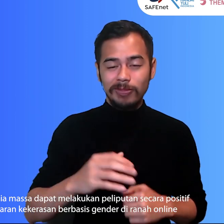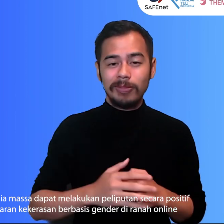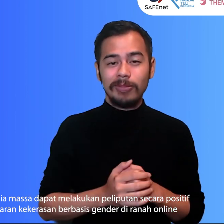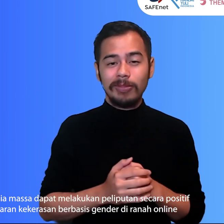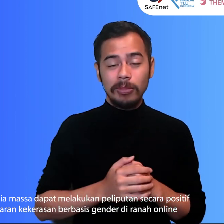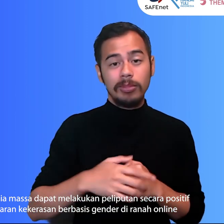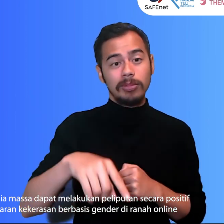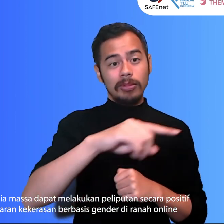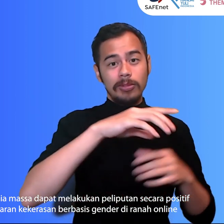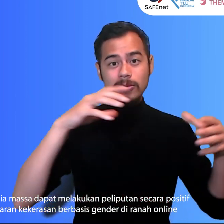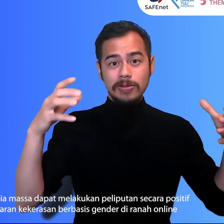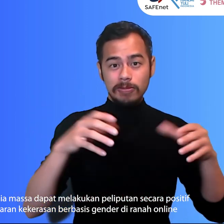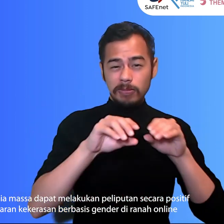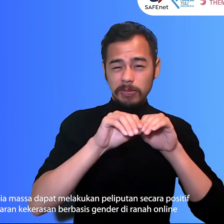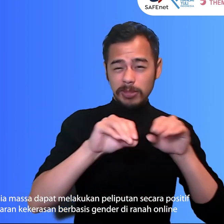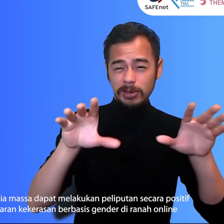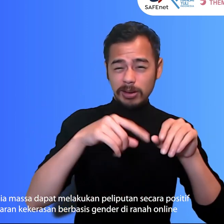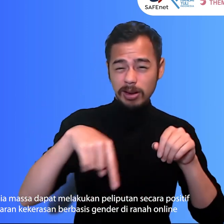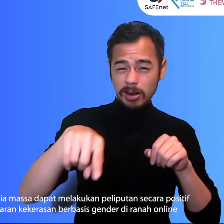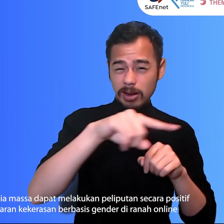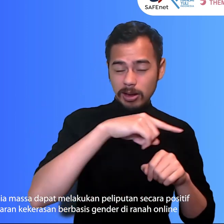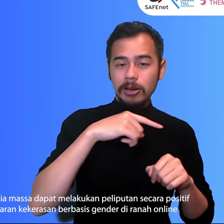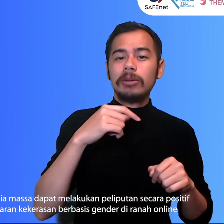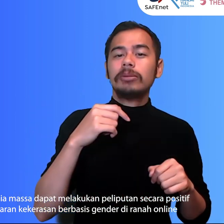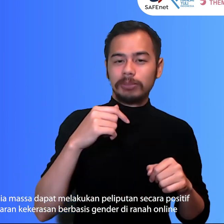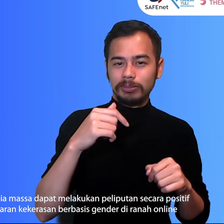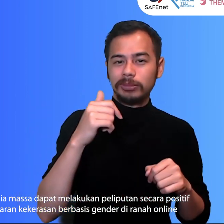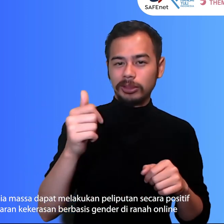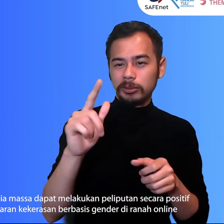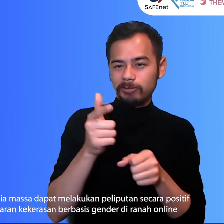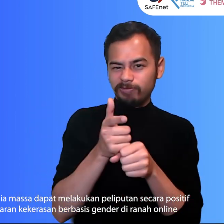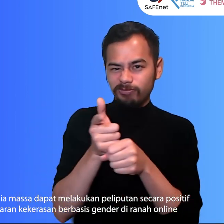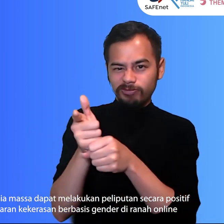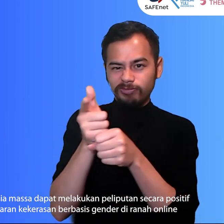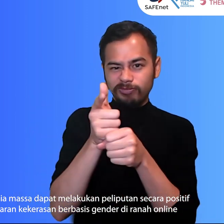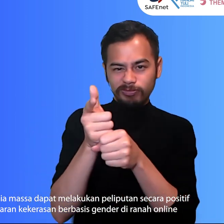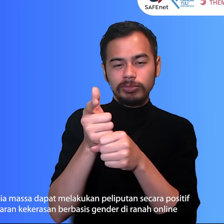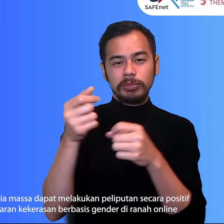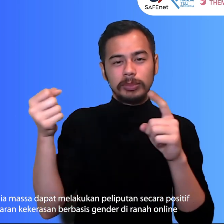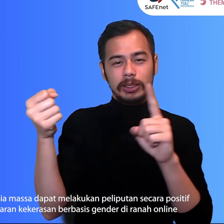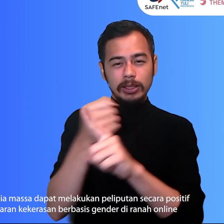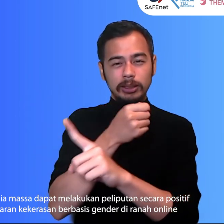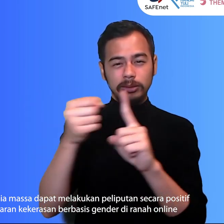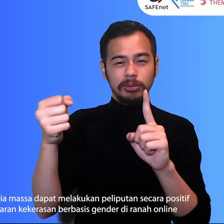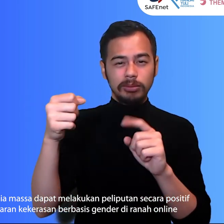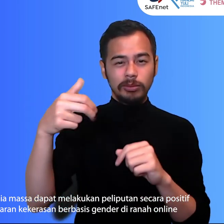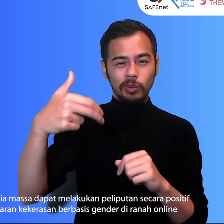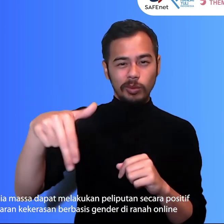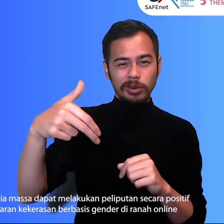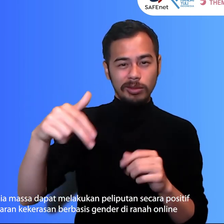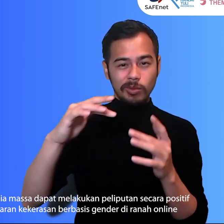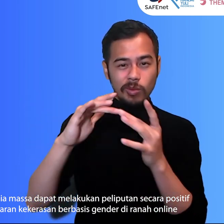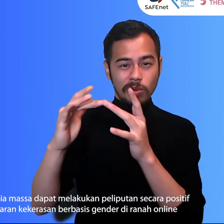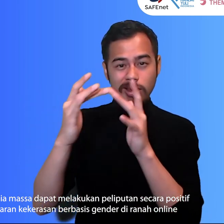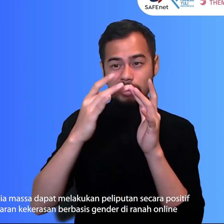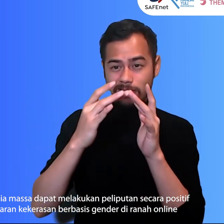peliputan secara positif terkait penamaan dan pembongkaran kasus kekerasan berbasis gender di ranah online atau yang